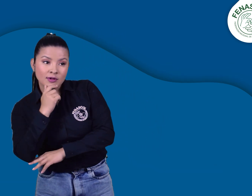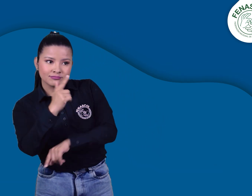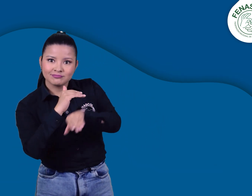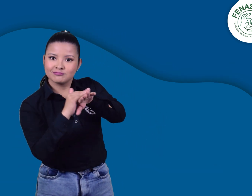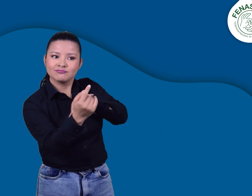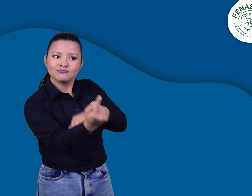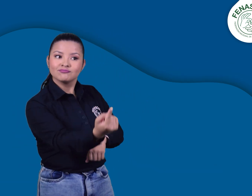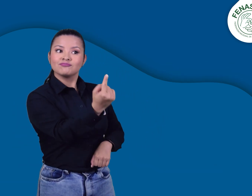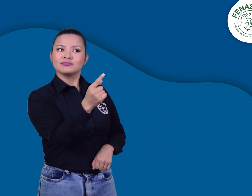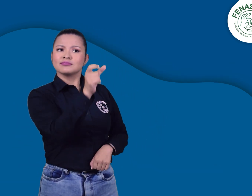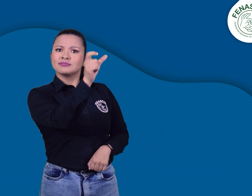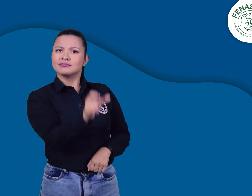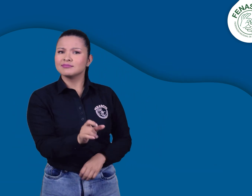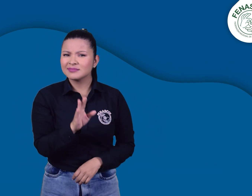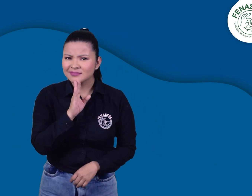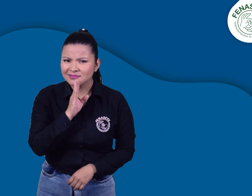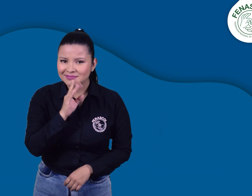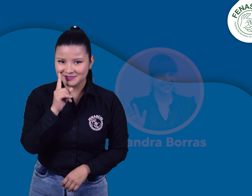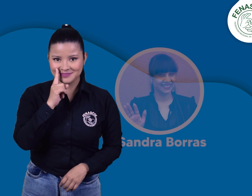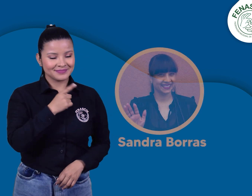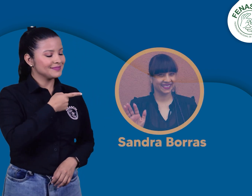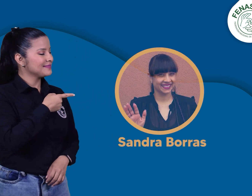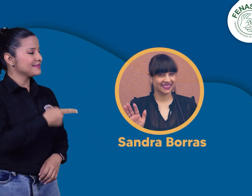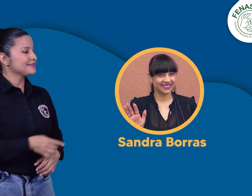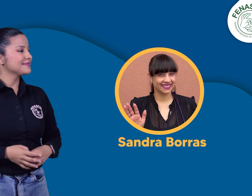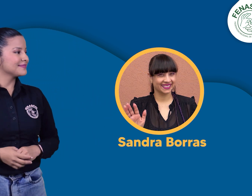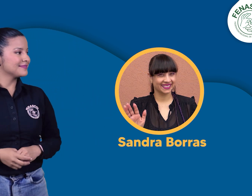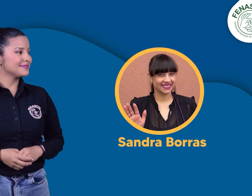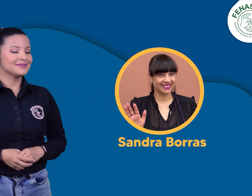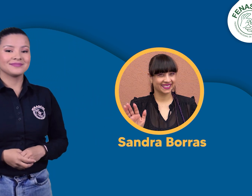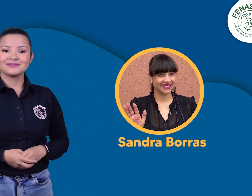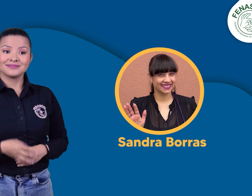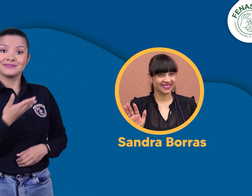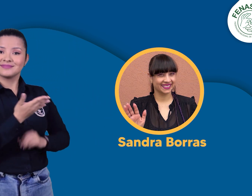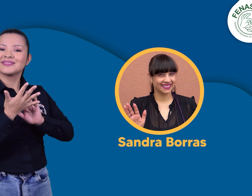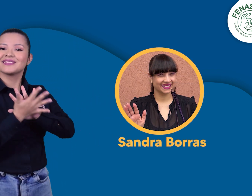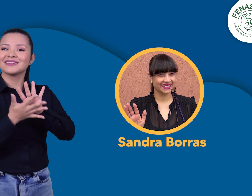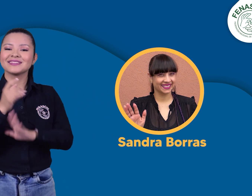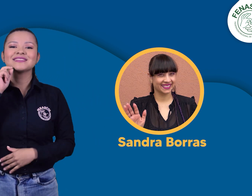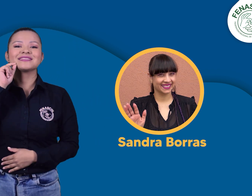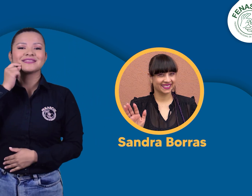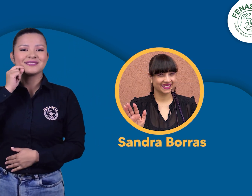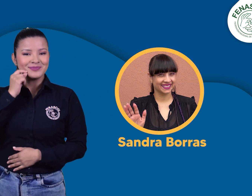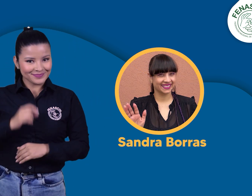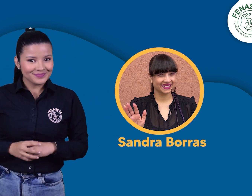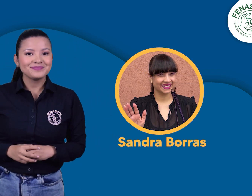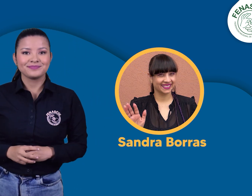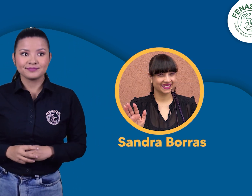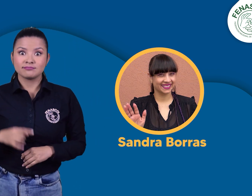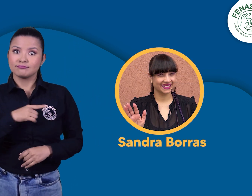sorda. Para ello, hemos invitado a Sandra Borras. Su seña es esta. Ella es